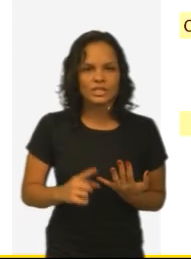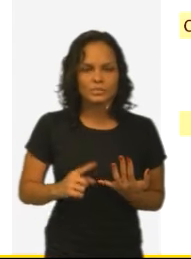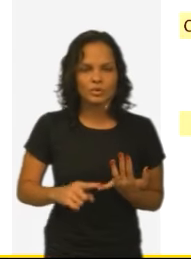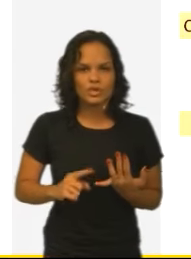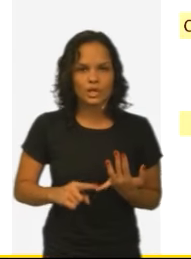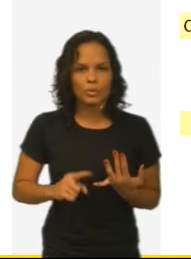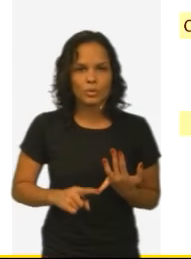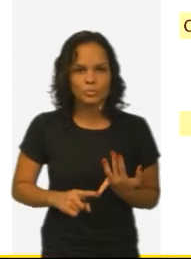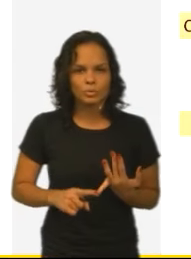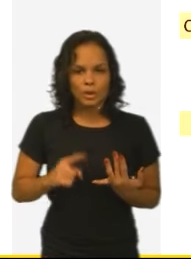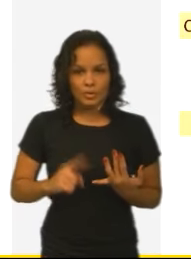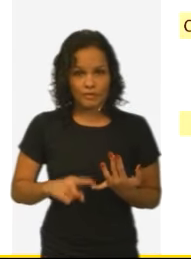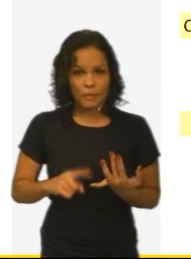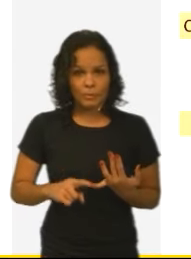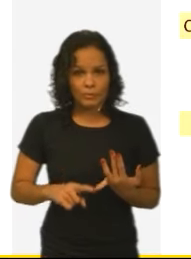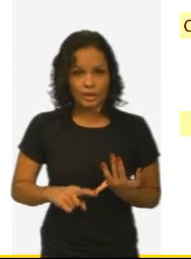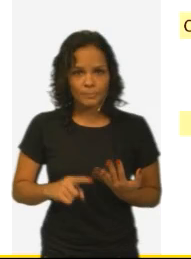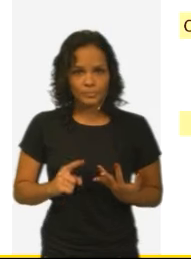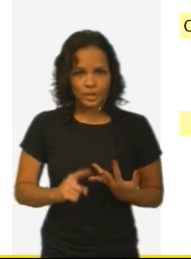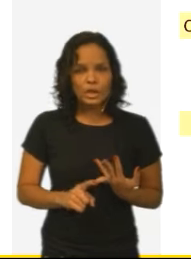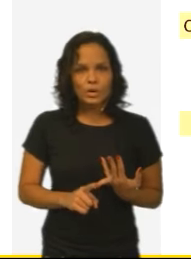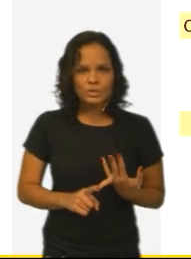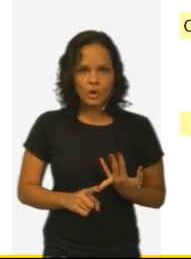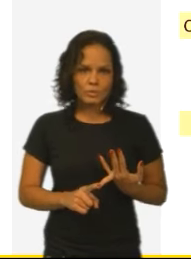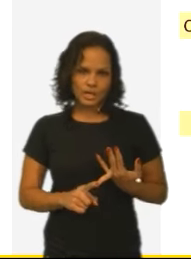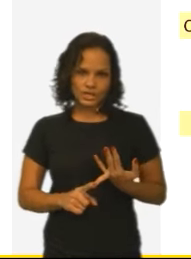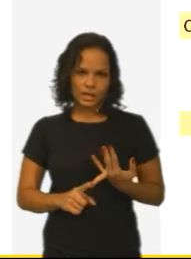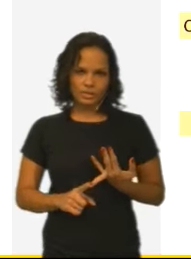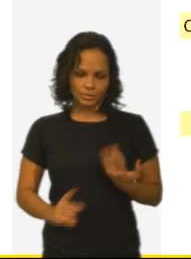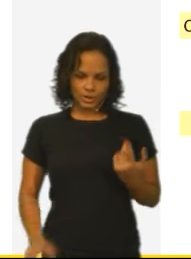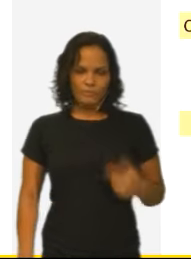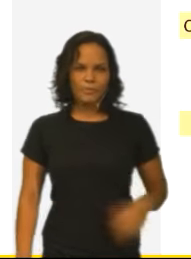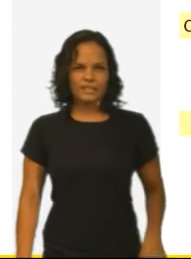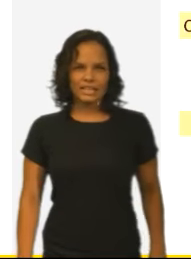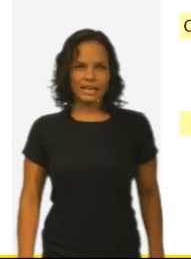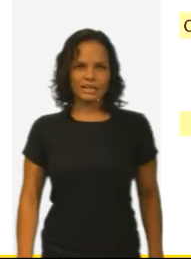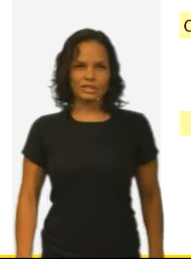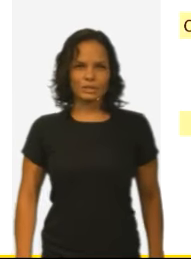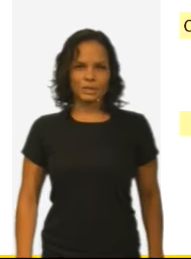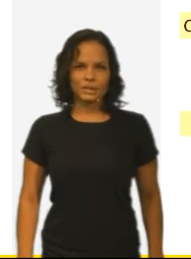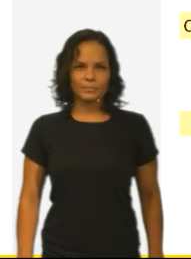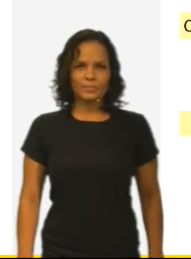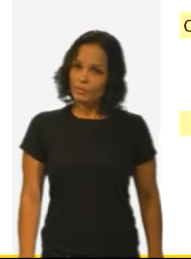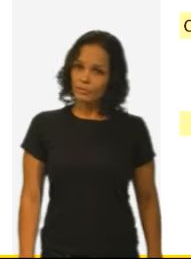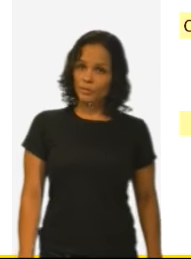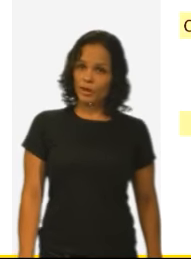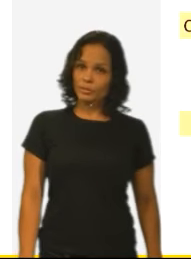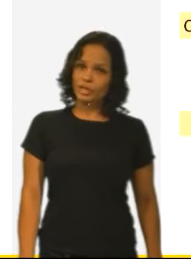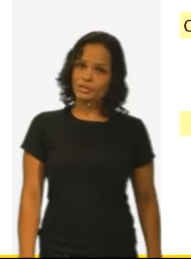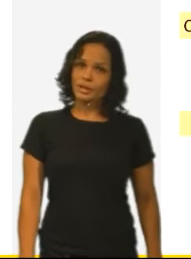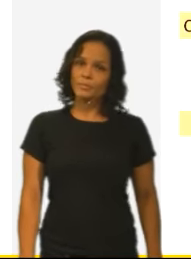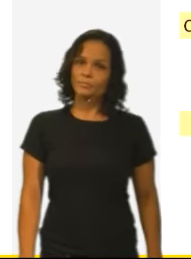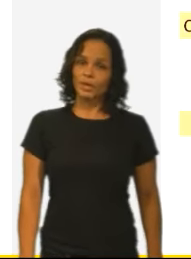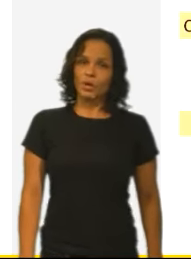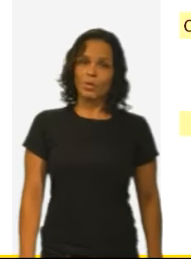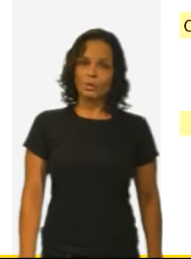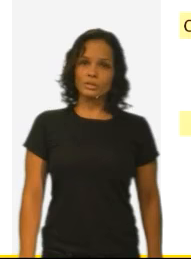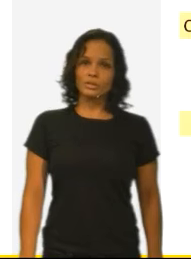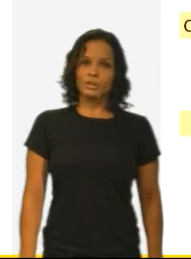certíssimo, sujeito oculto, verbo vi e os, objeto direto. Vamos fazer a análise disso aí? Vi é um verbo de ação, o os é